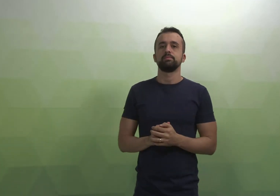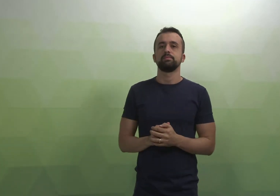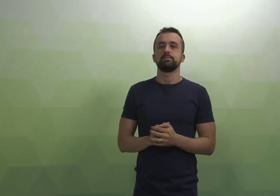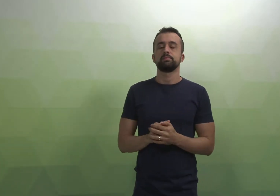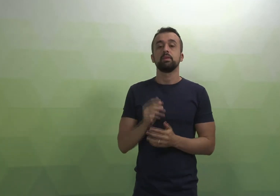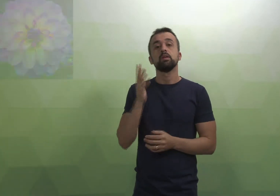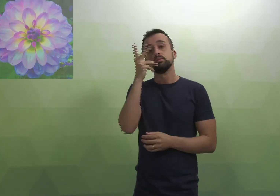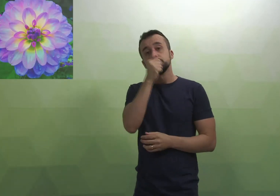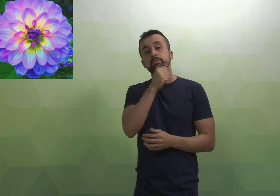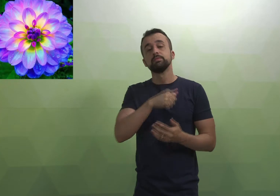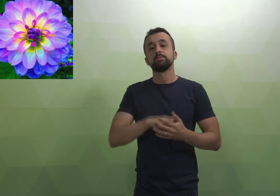bonito,